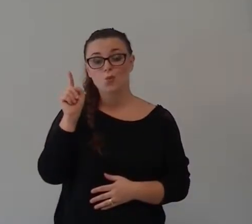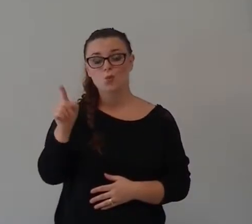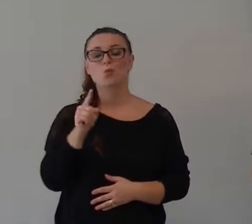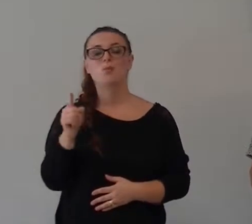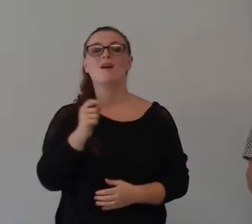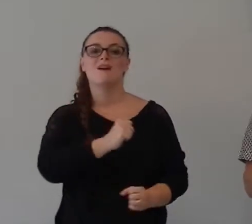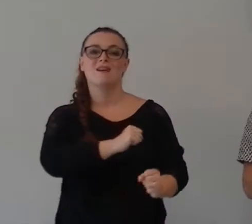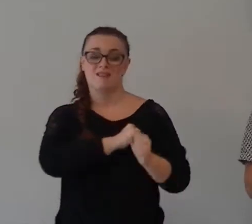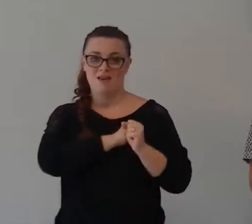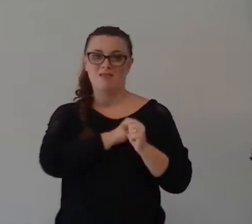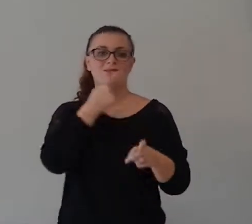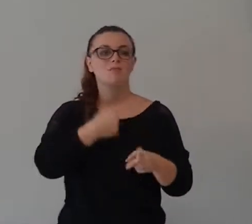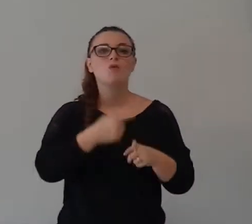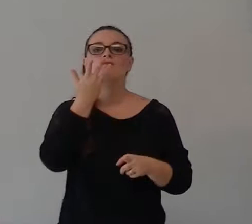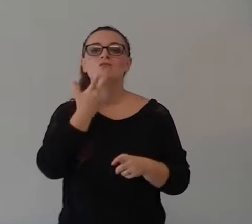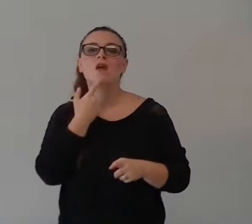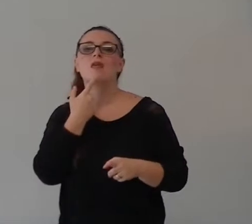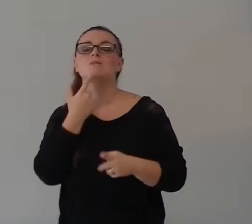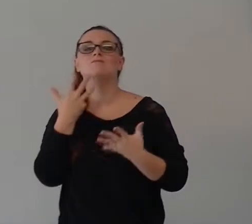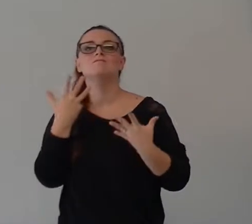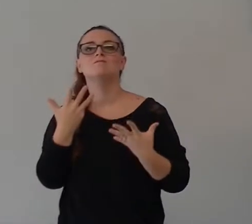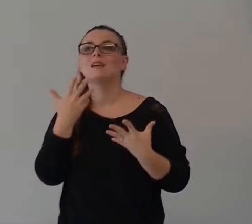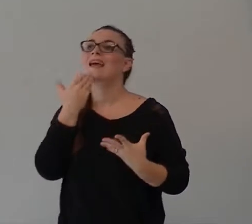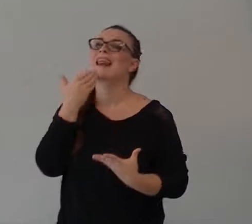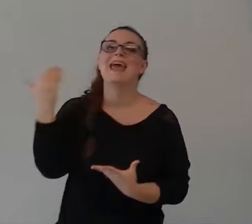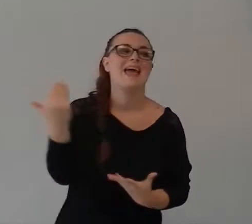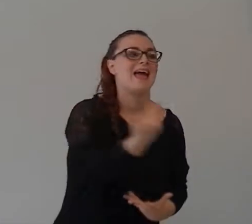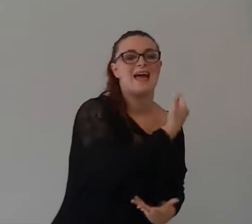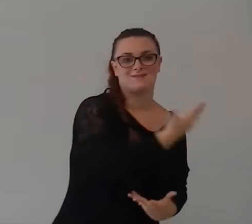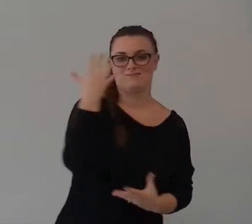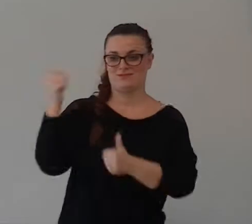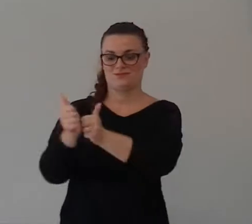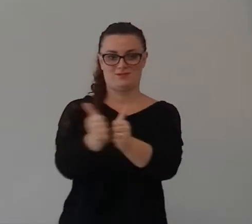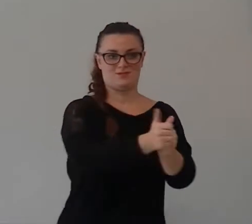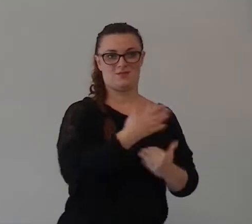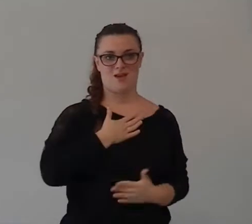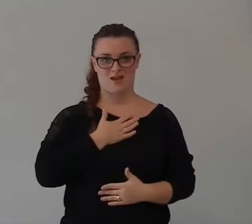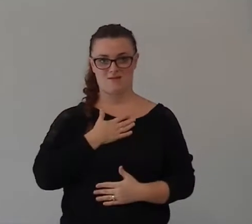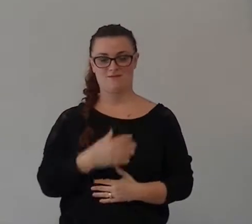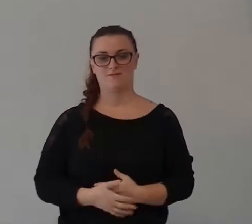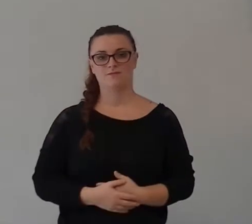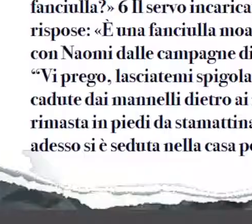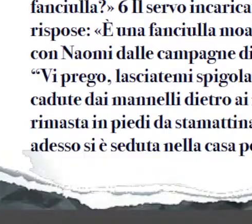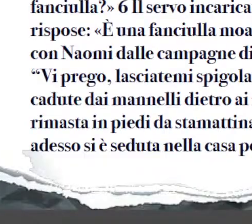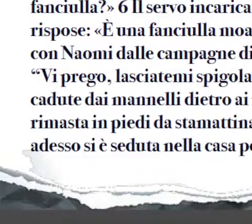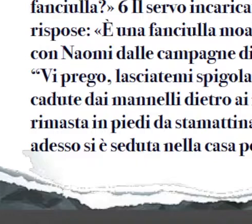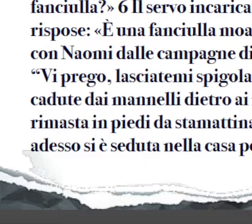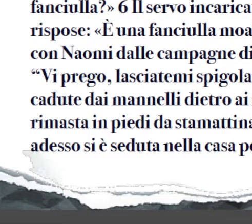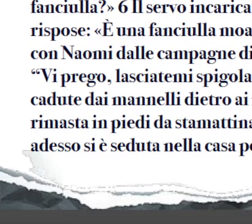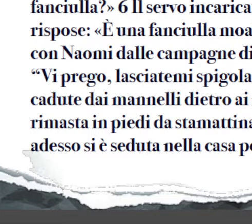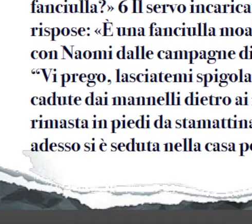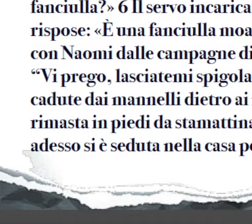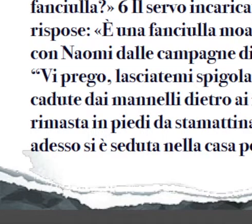benedice le persone che lavorano con lui. Ok, dobbiamo pensare. Poi Boaz disse al suo servo,